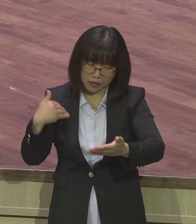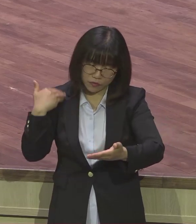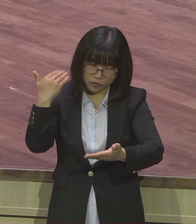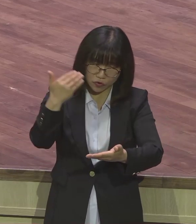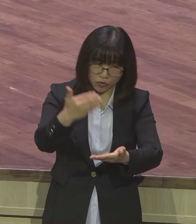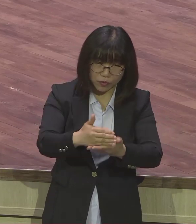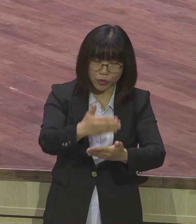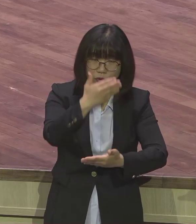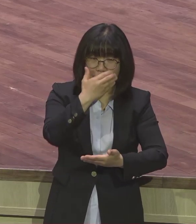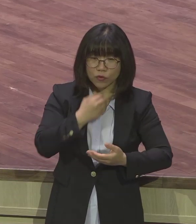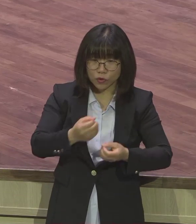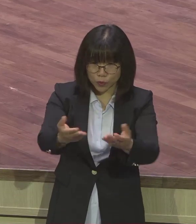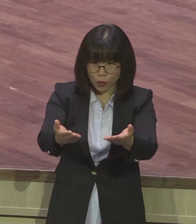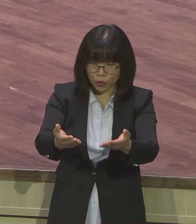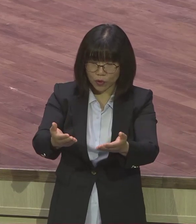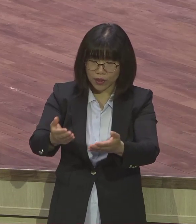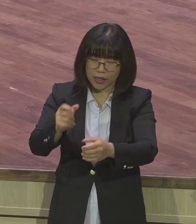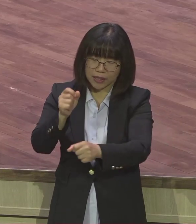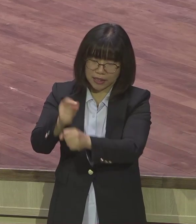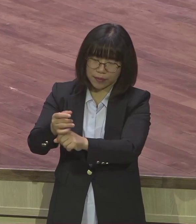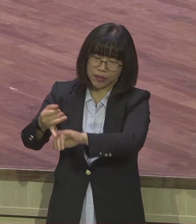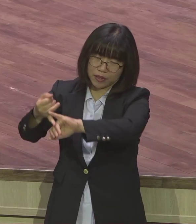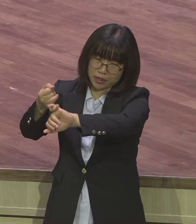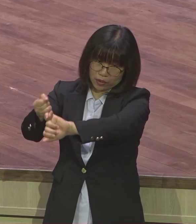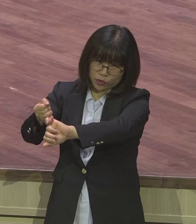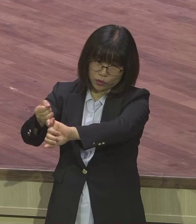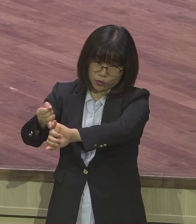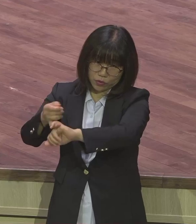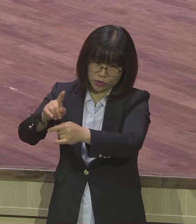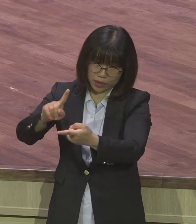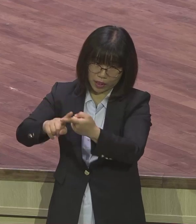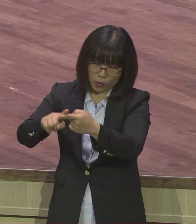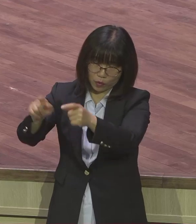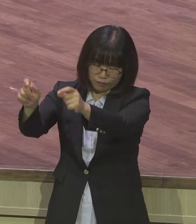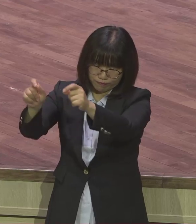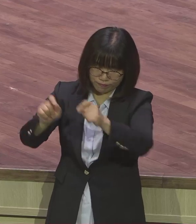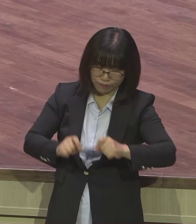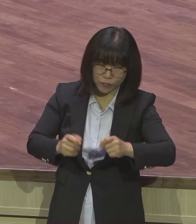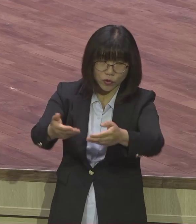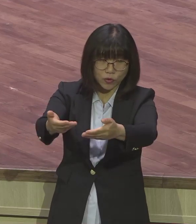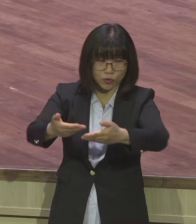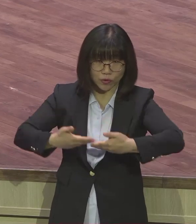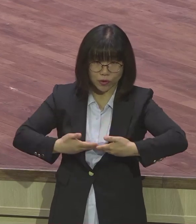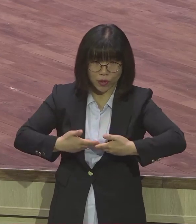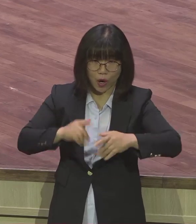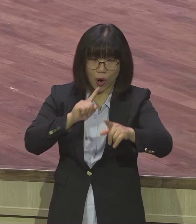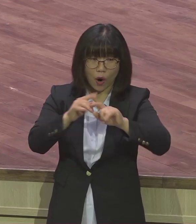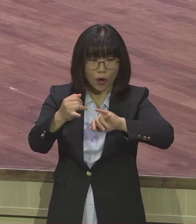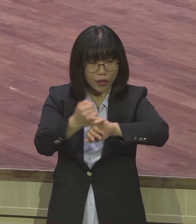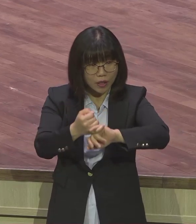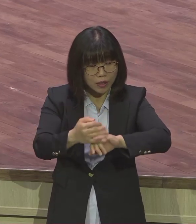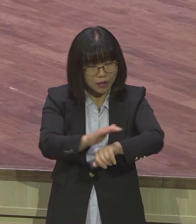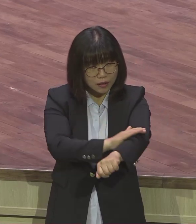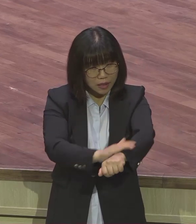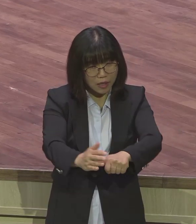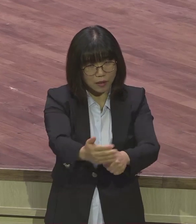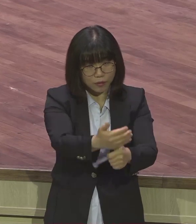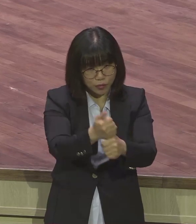거예요. 이 사실은 우리에게 무엇보다 뭐요? 언약을 붙잡는 삶을 살아야